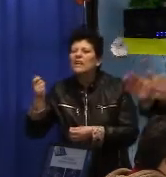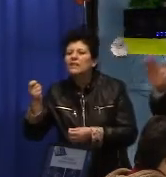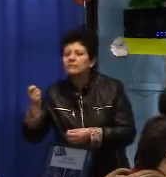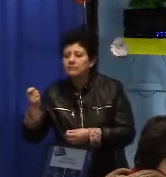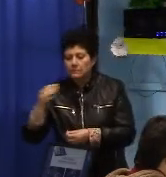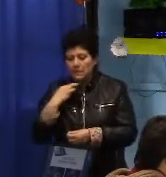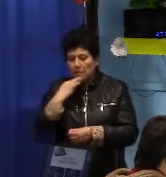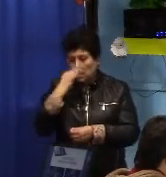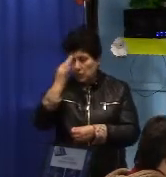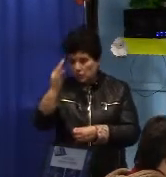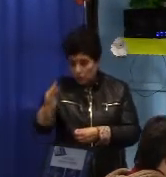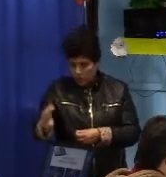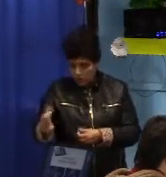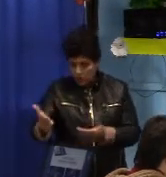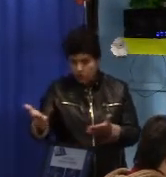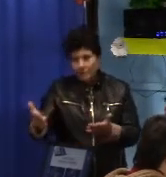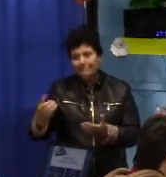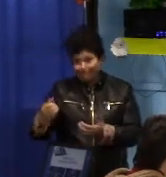esposa, a casi mata a su hijo.